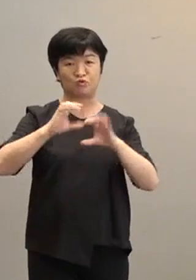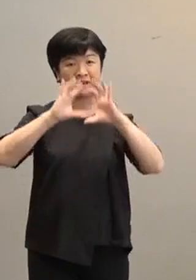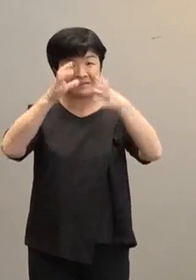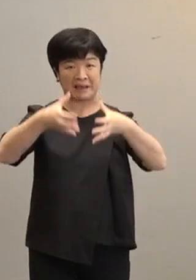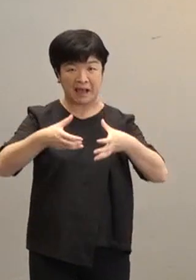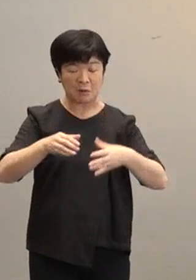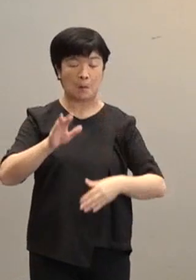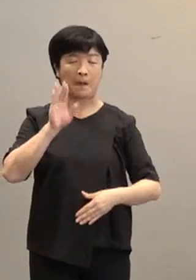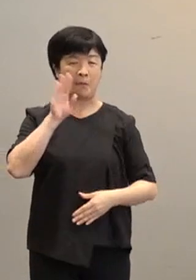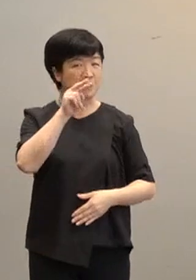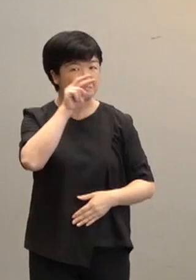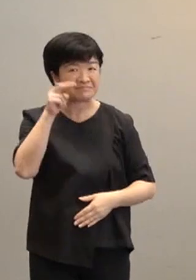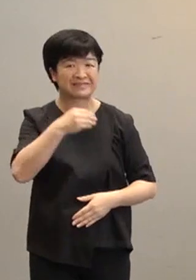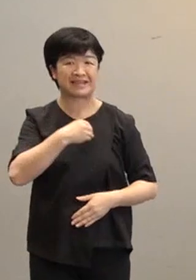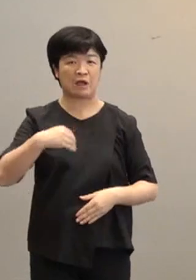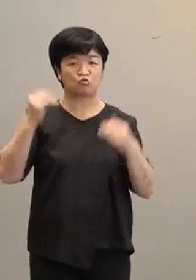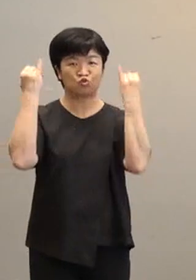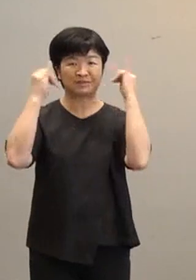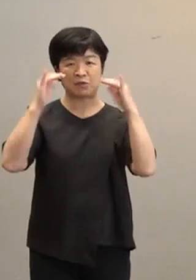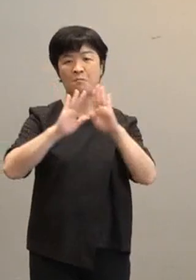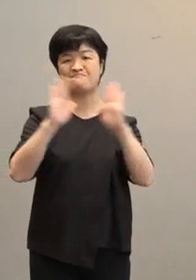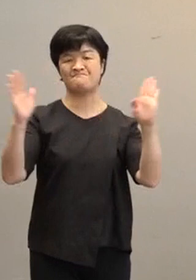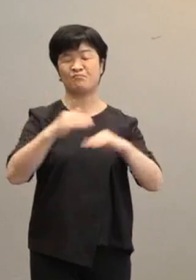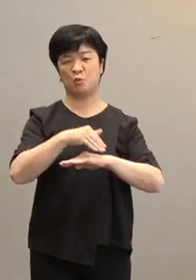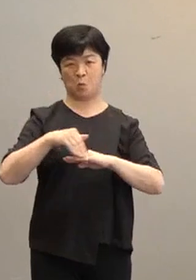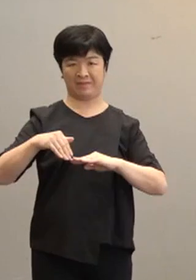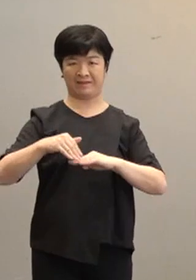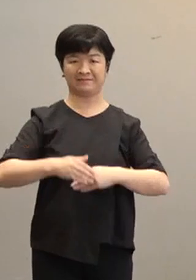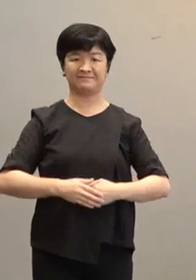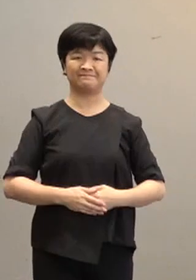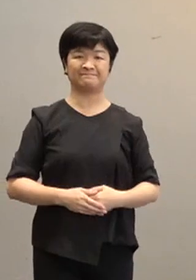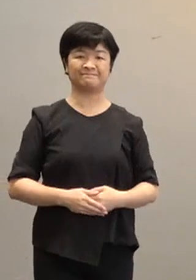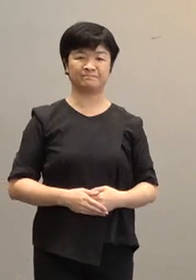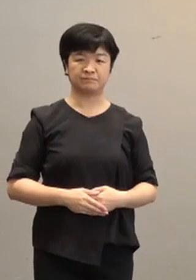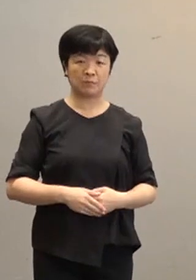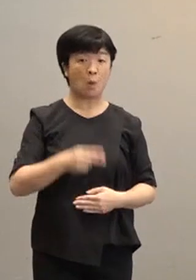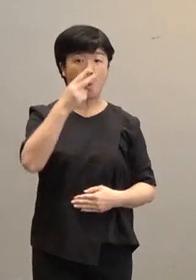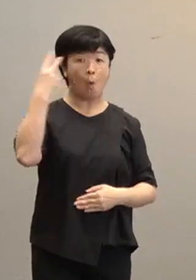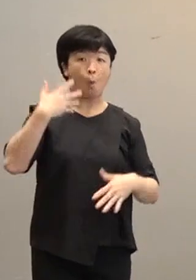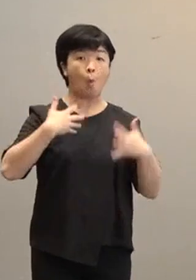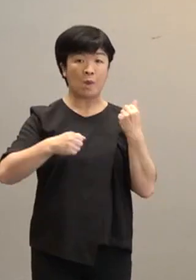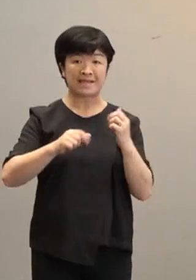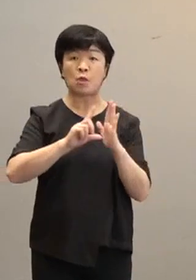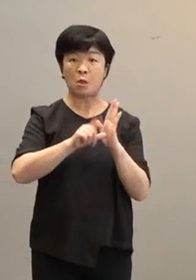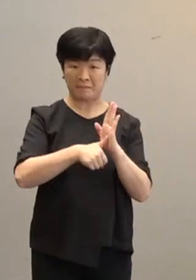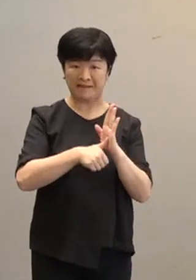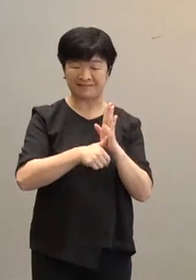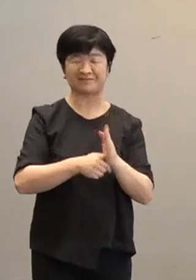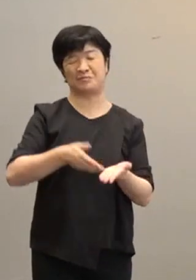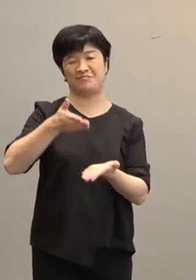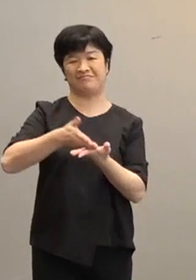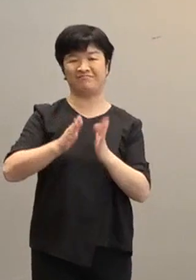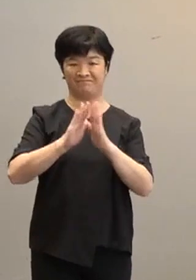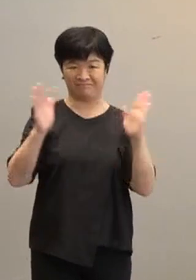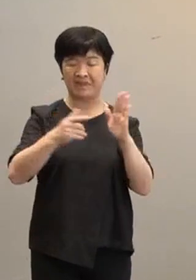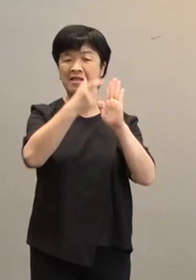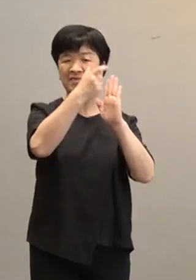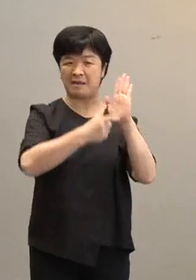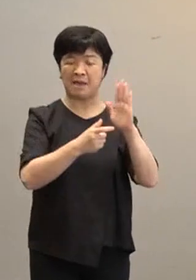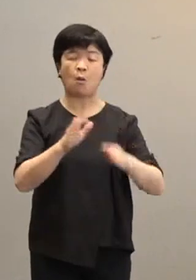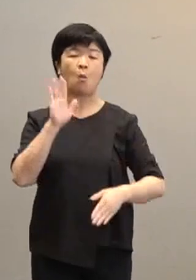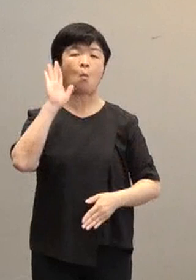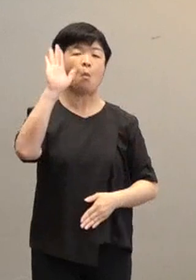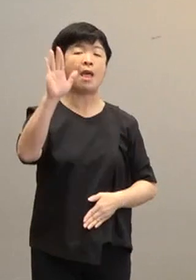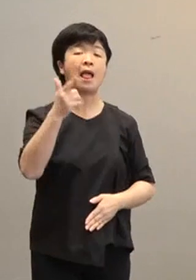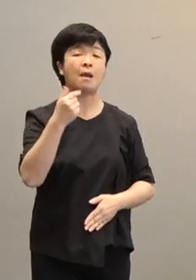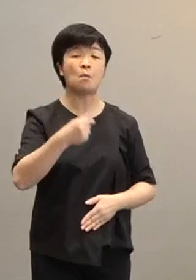いただくアフターイベントを開催をいたします。次、高校生のコンテストの方を紹介します。テーマはこれからも住み